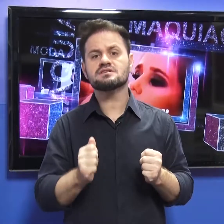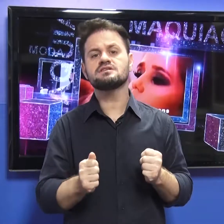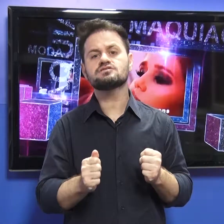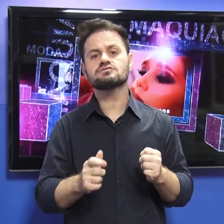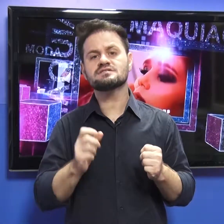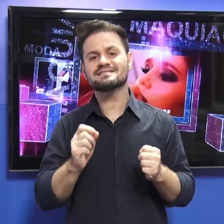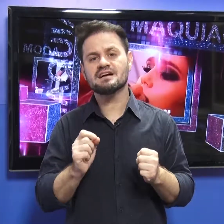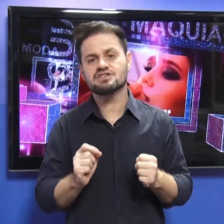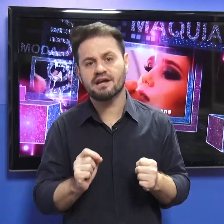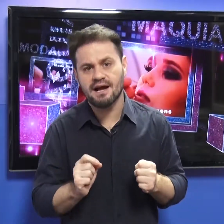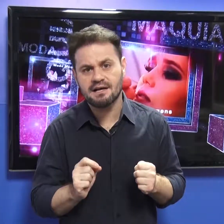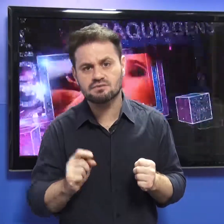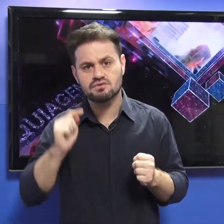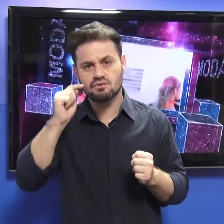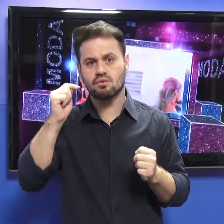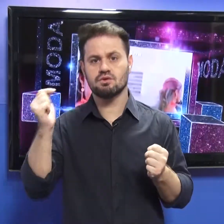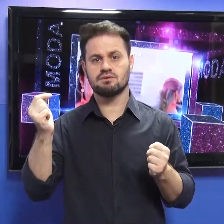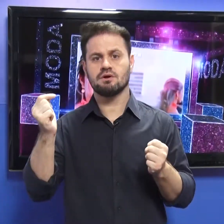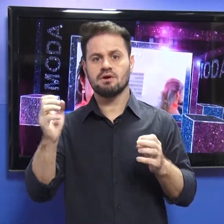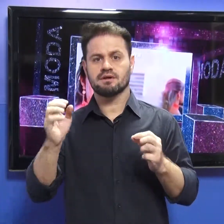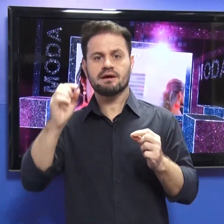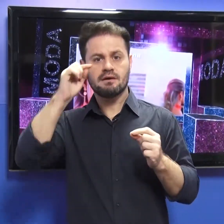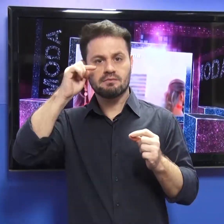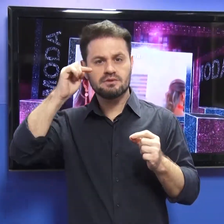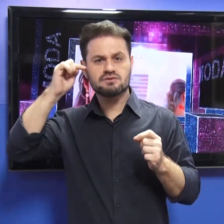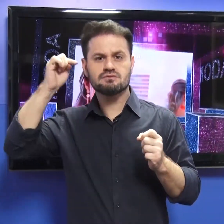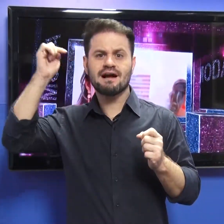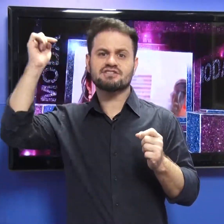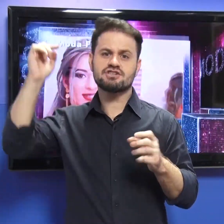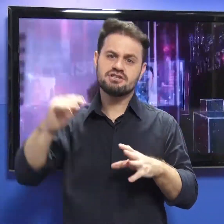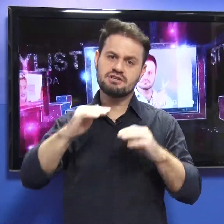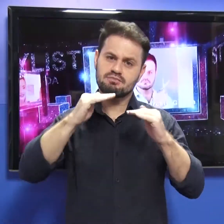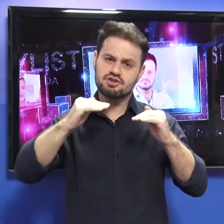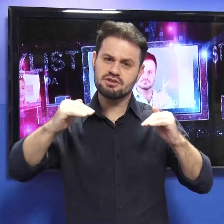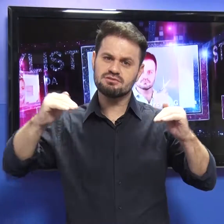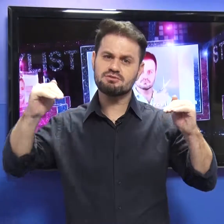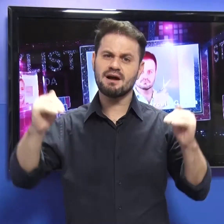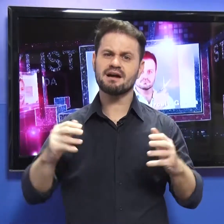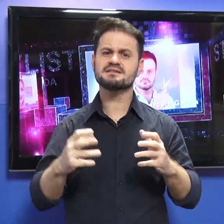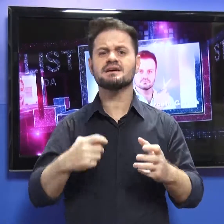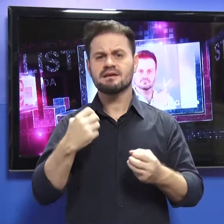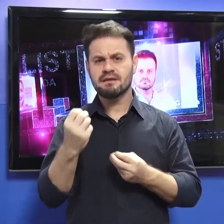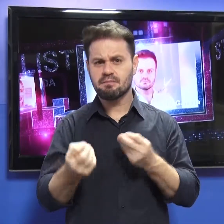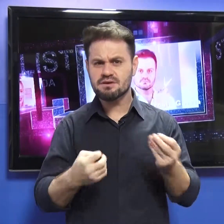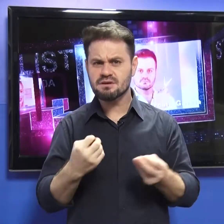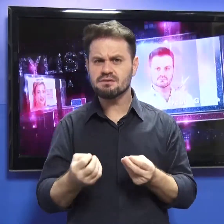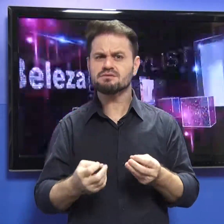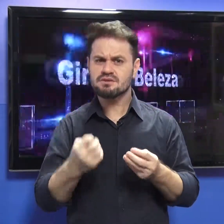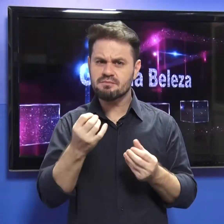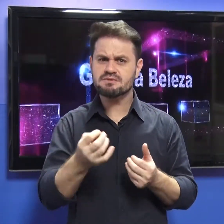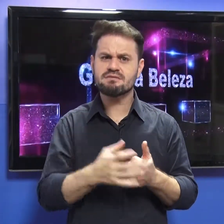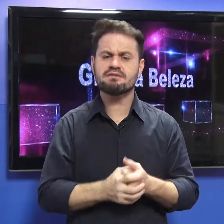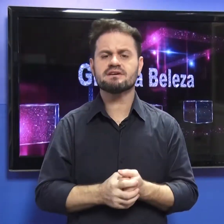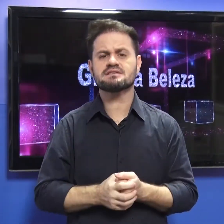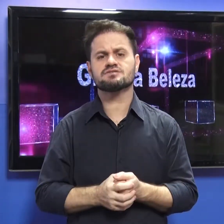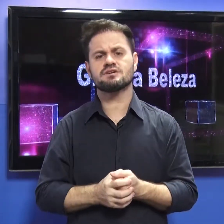riscos exagerados no olho não risco gatinha puxando demais depois ao longo do tempo você vai ver que essas fotos